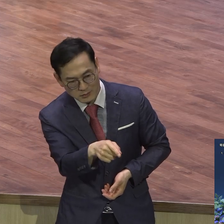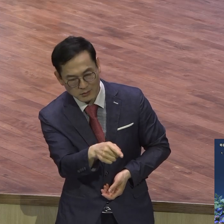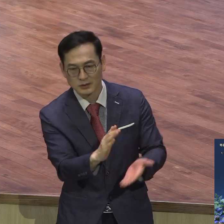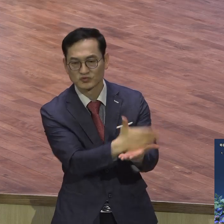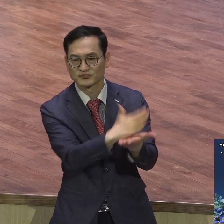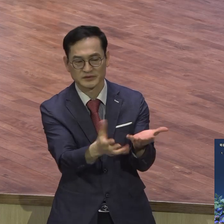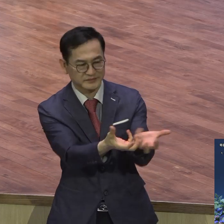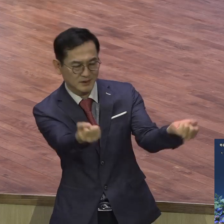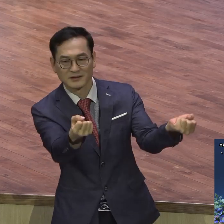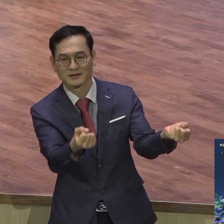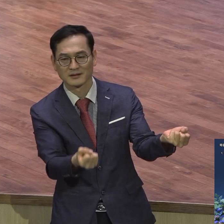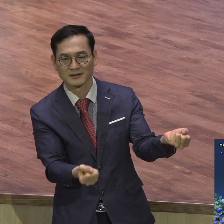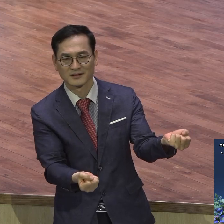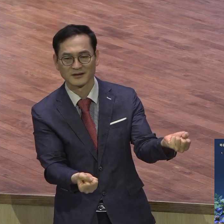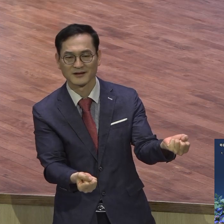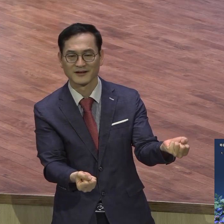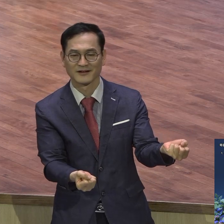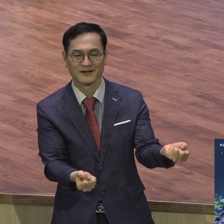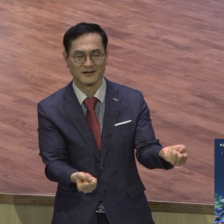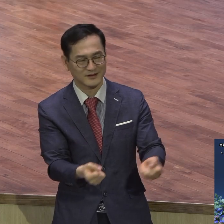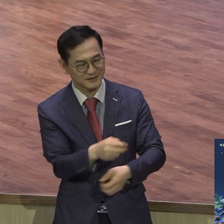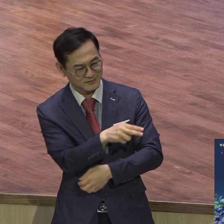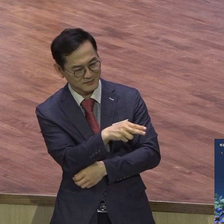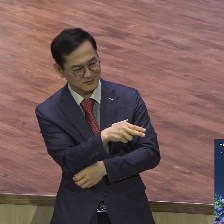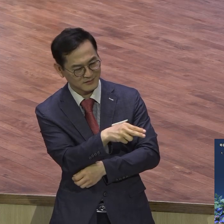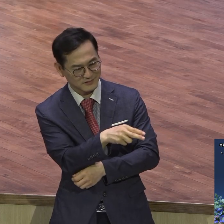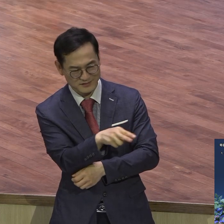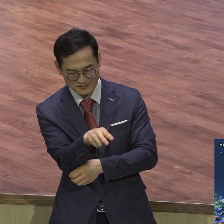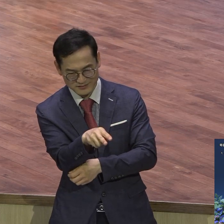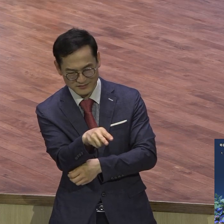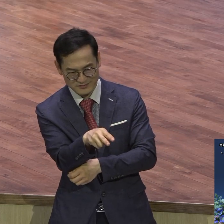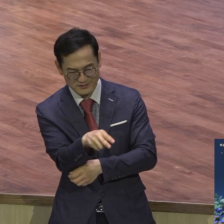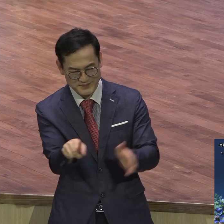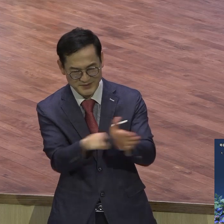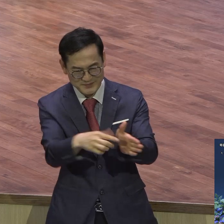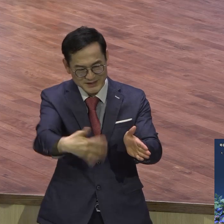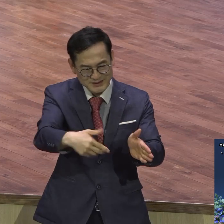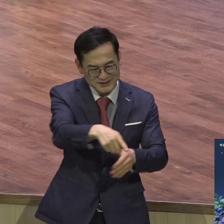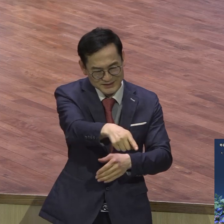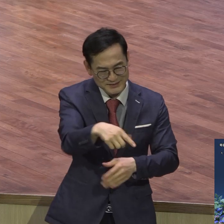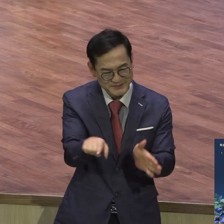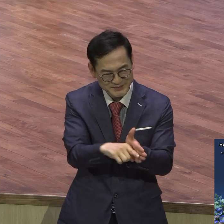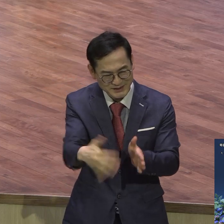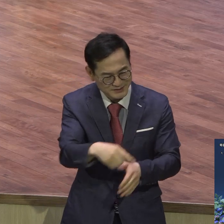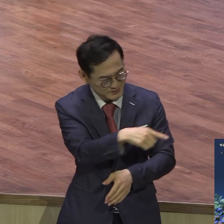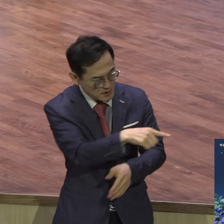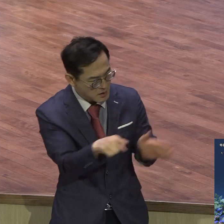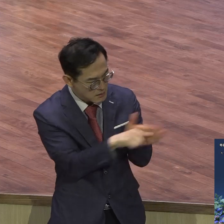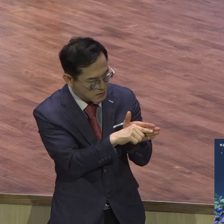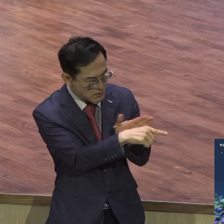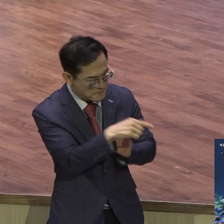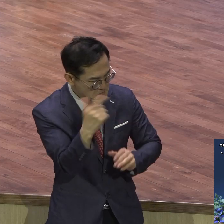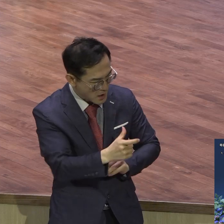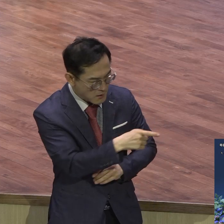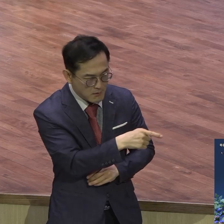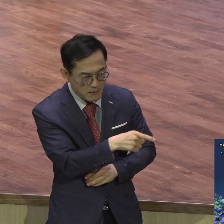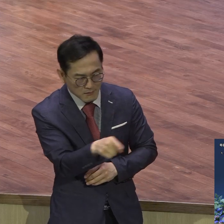구별이 딱 되는 거예요. 아, 저걸 거듭나지 못했구나. 저거는 종교생활하구나.